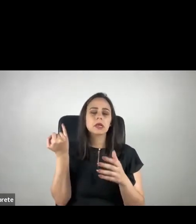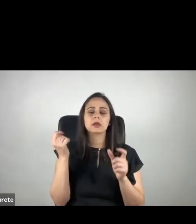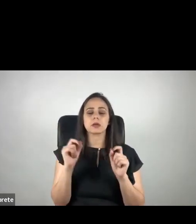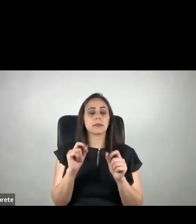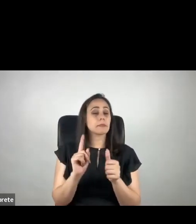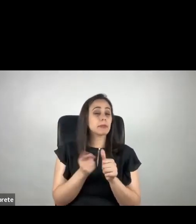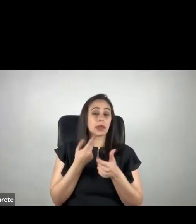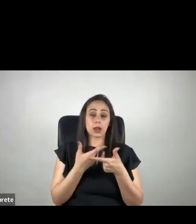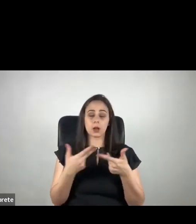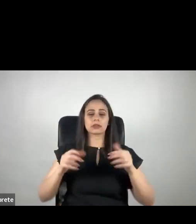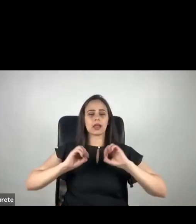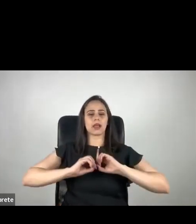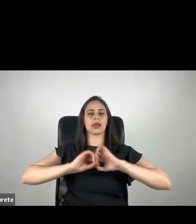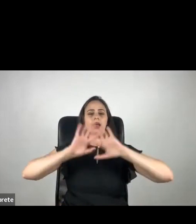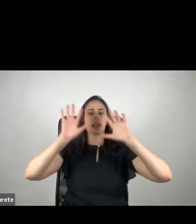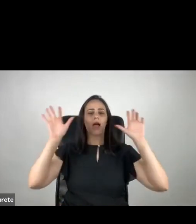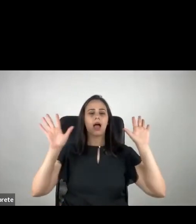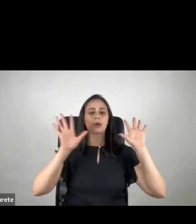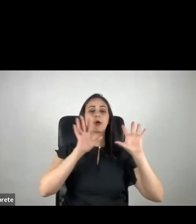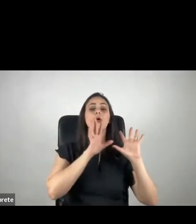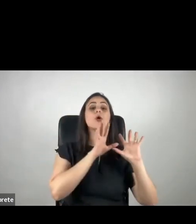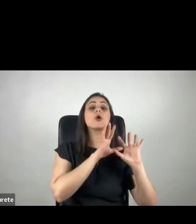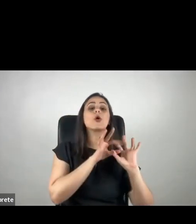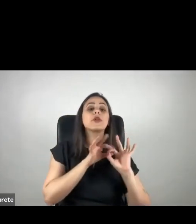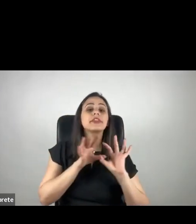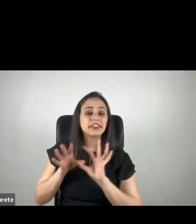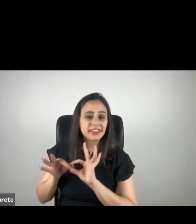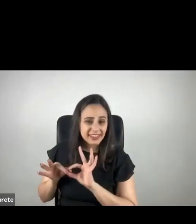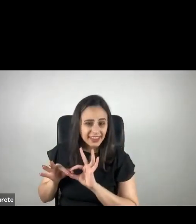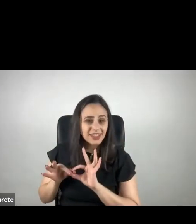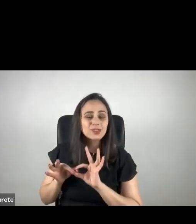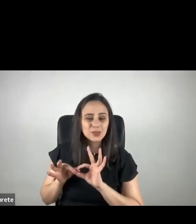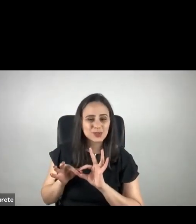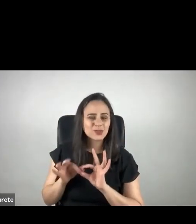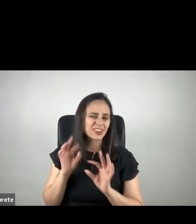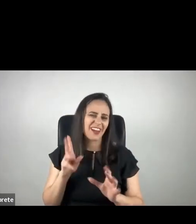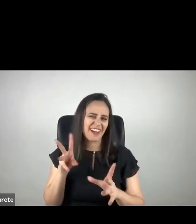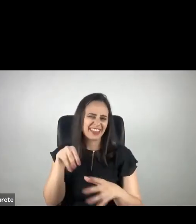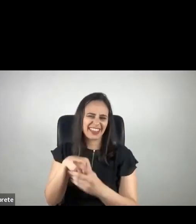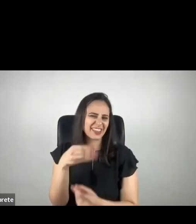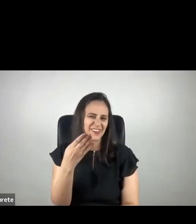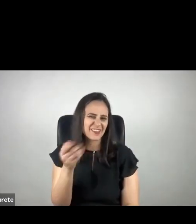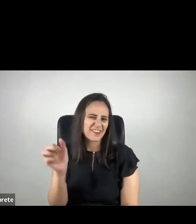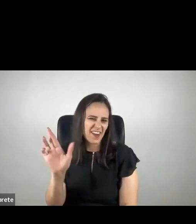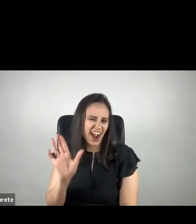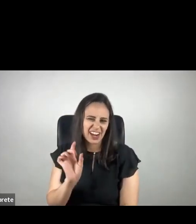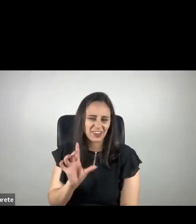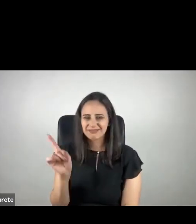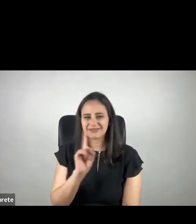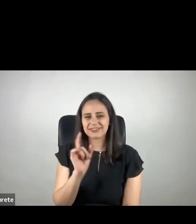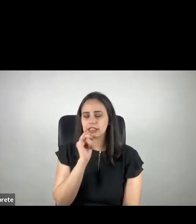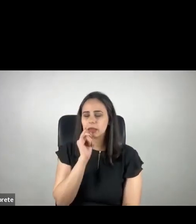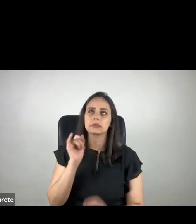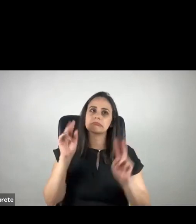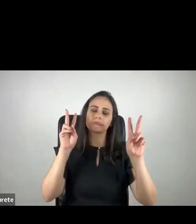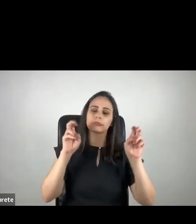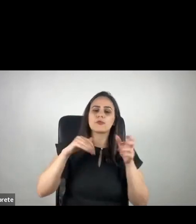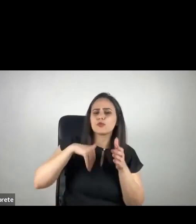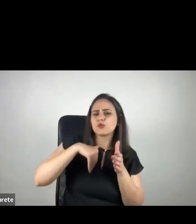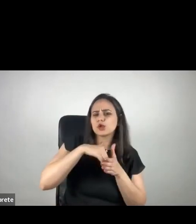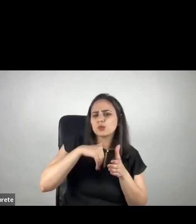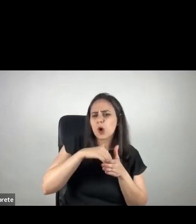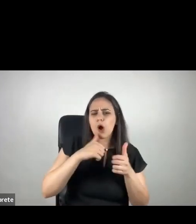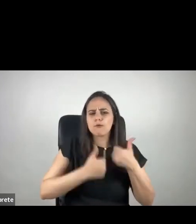isso não só em conversa de bar, vamos falar sobre futebol. Ou você viu